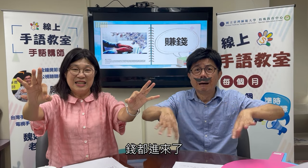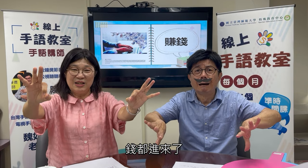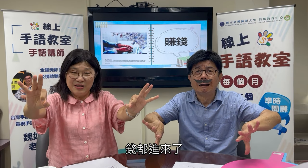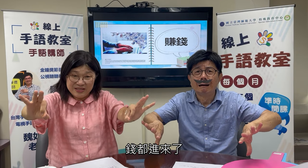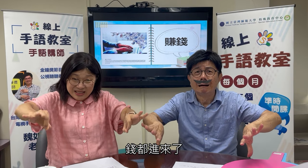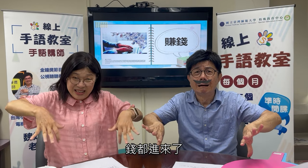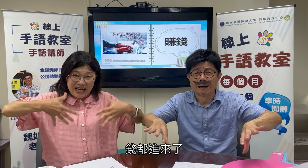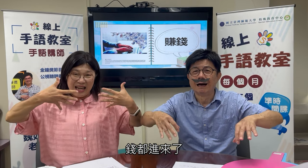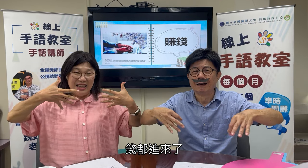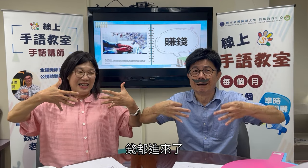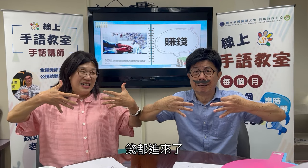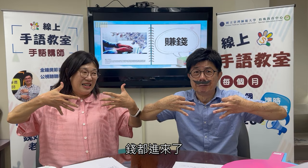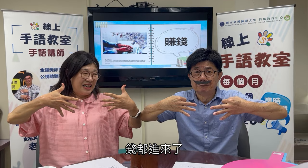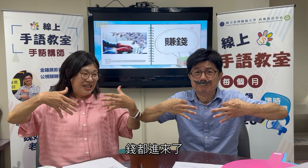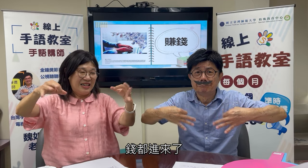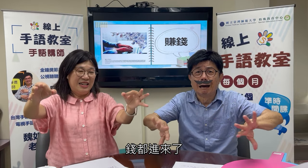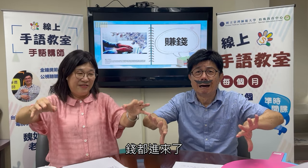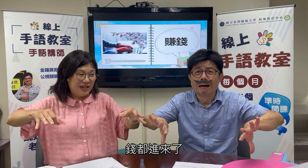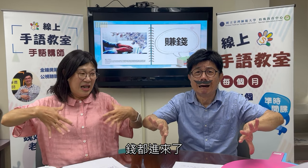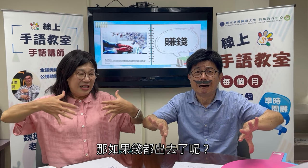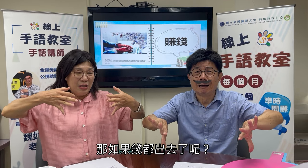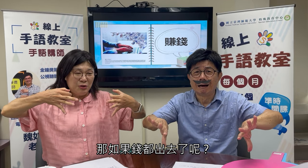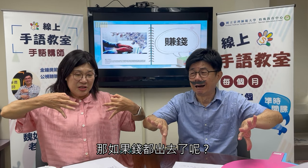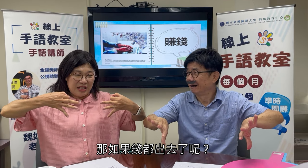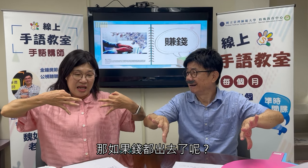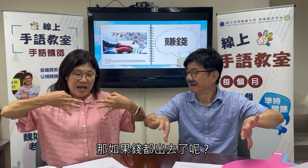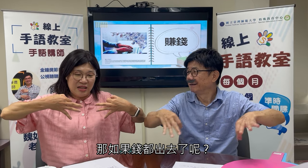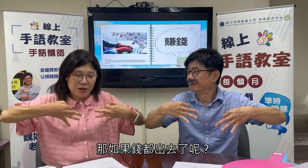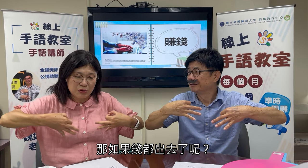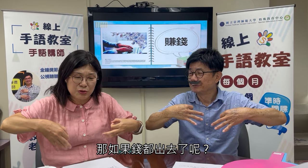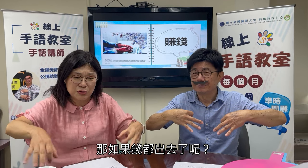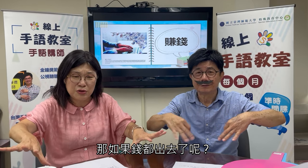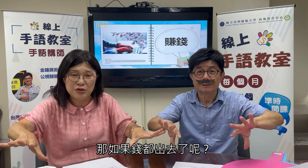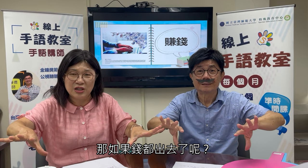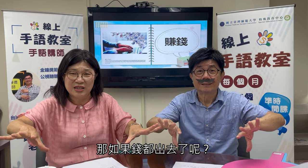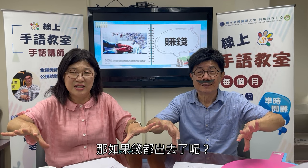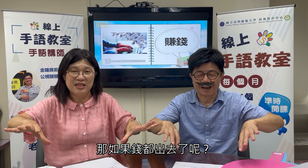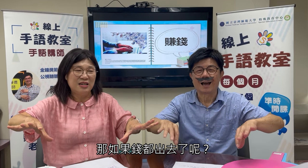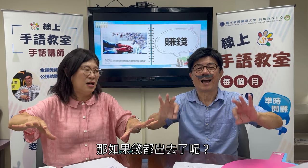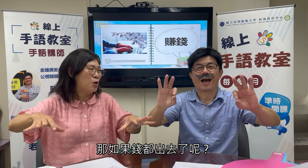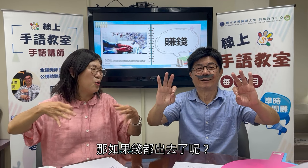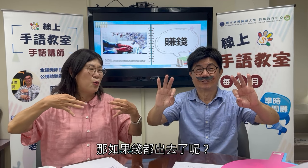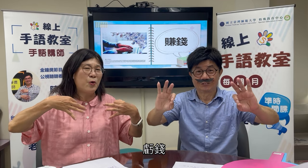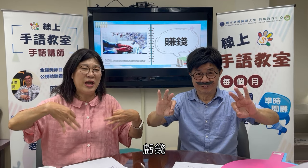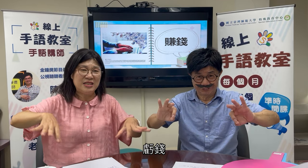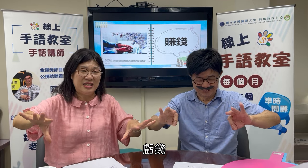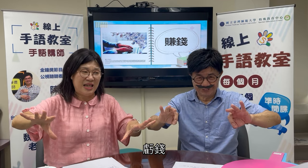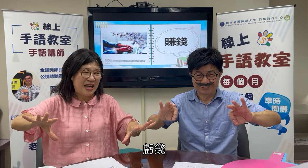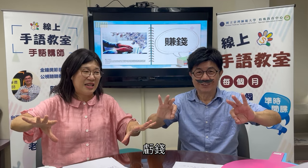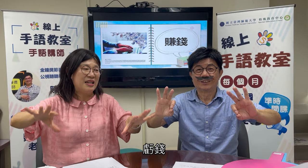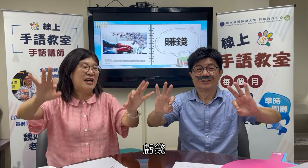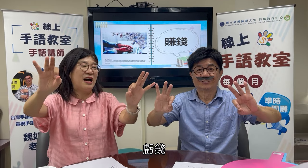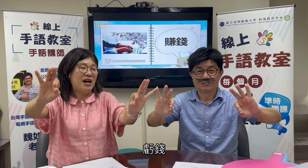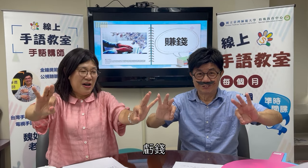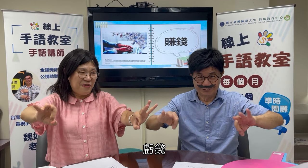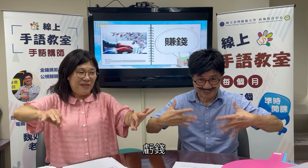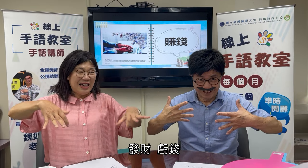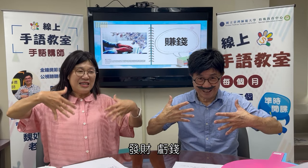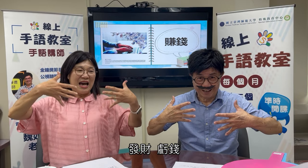都进来了。那如果钱都出去了呢？亏钱，发